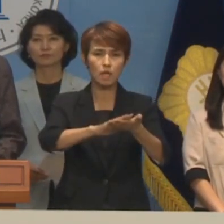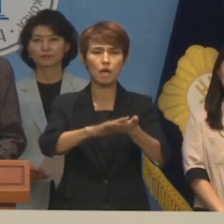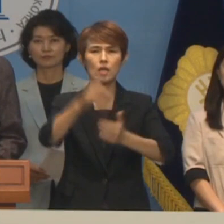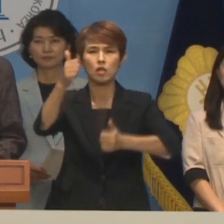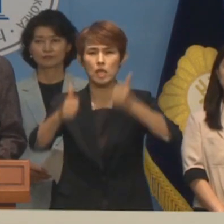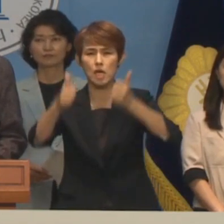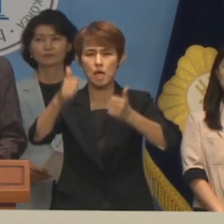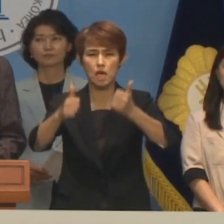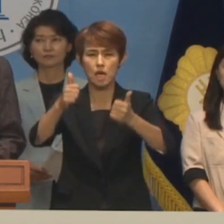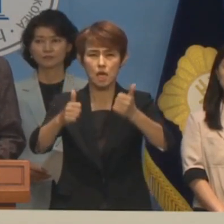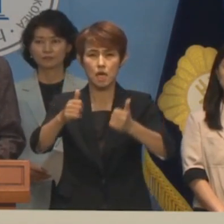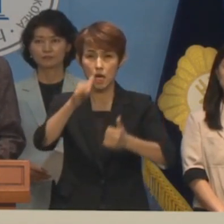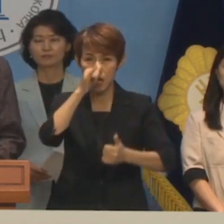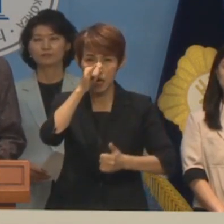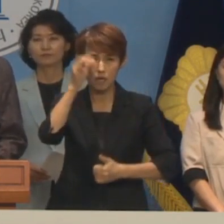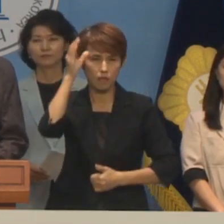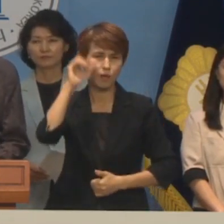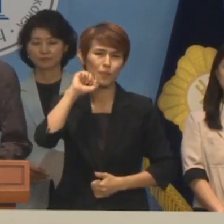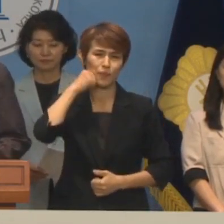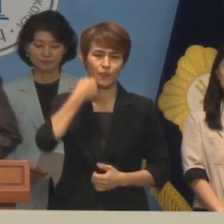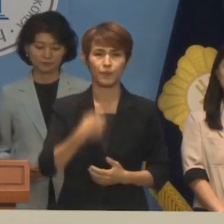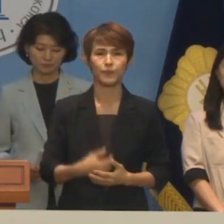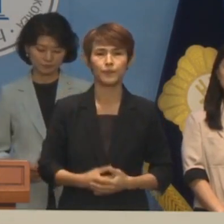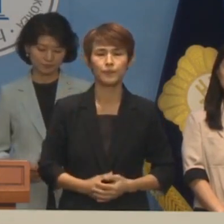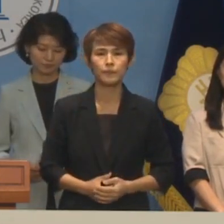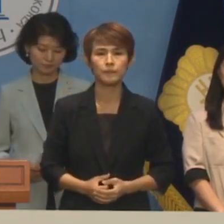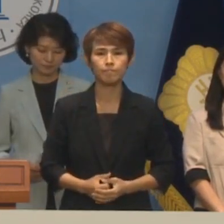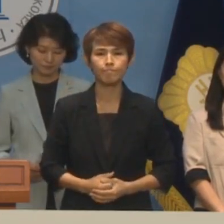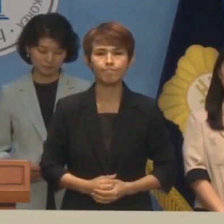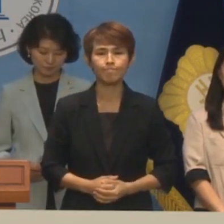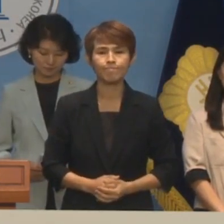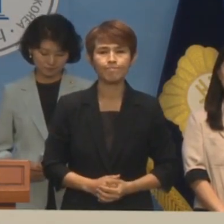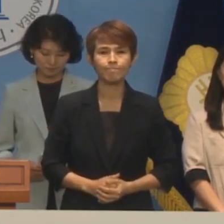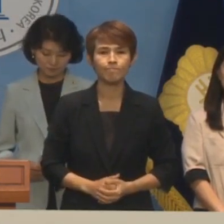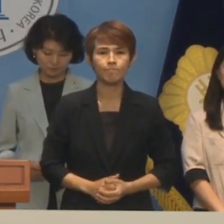경쟁력 향상은 기대하기 어렵다.